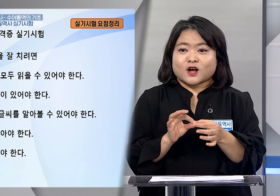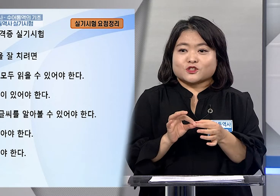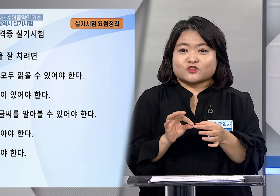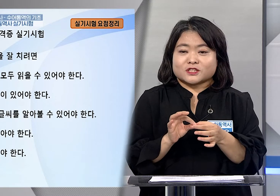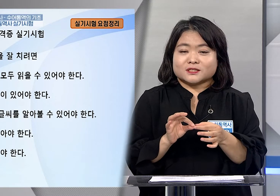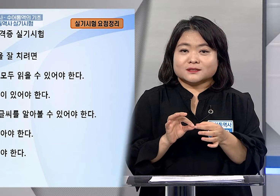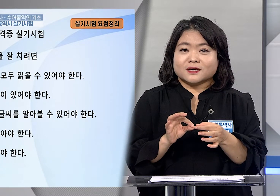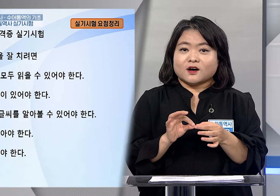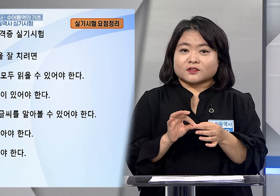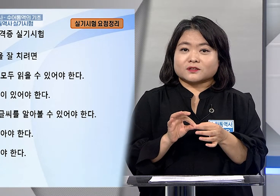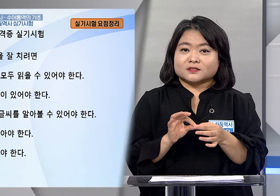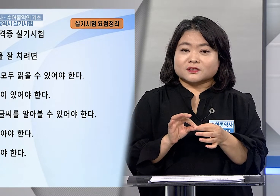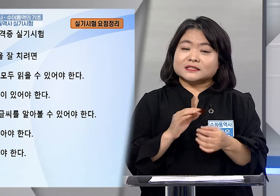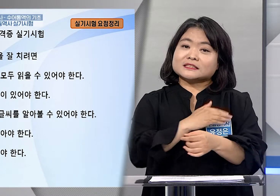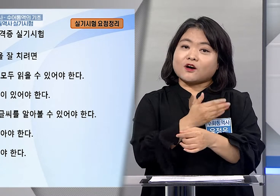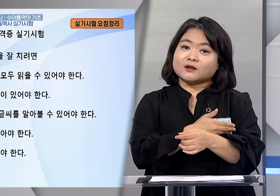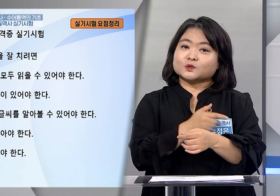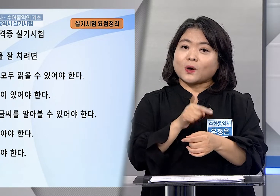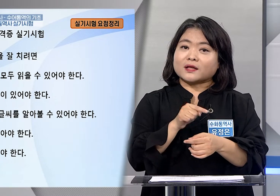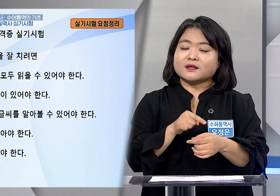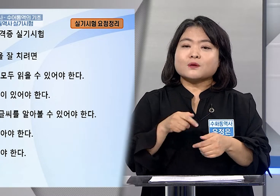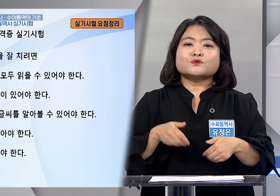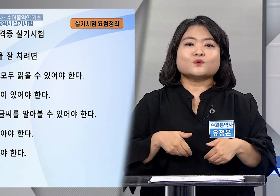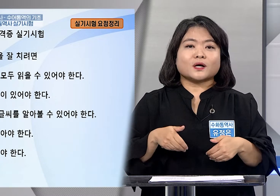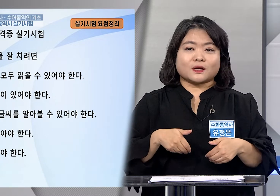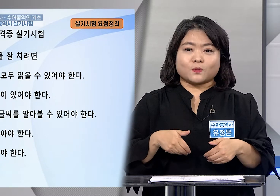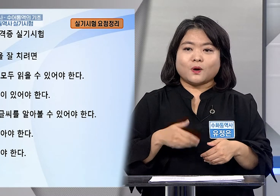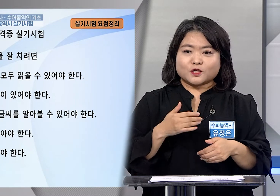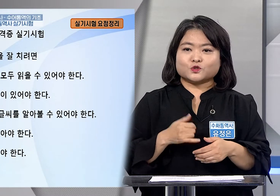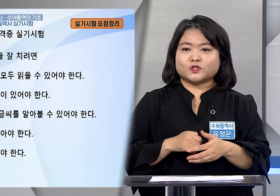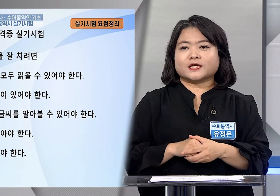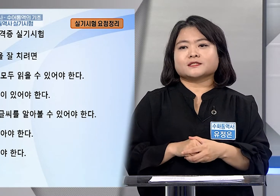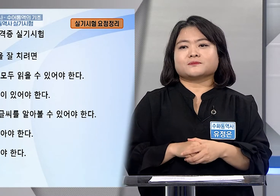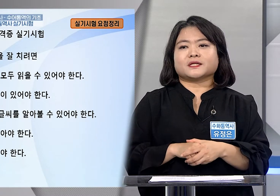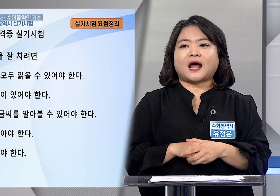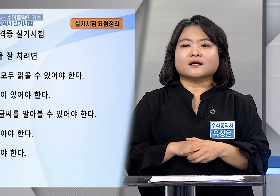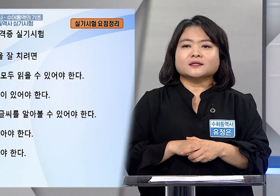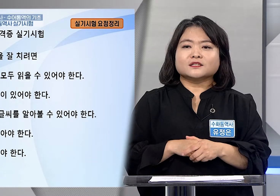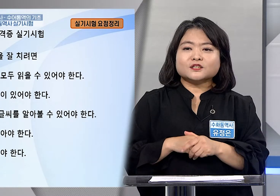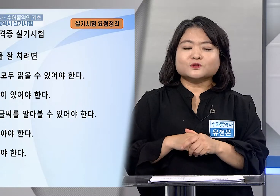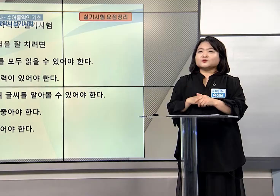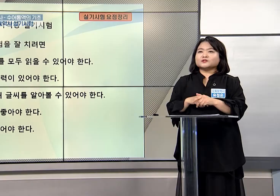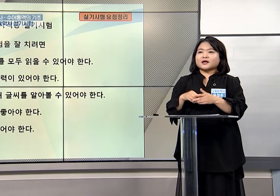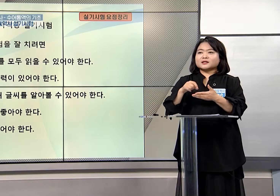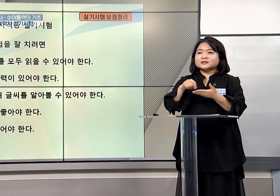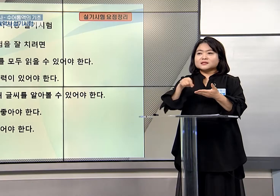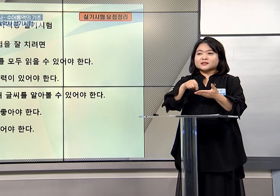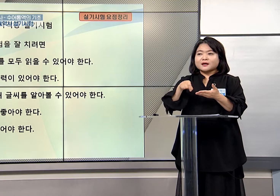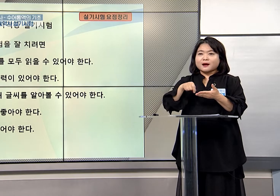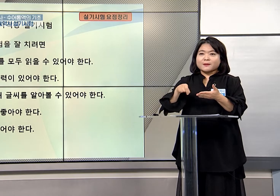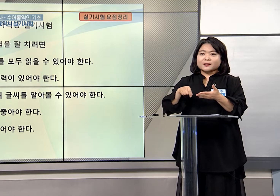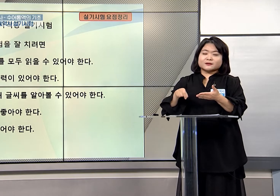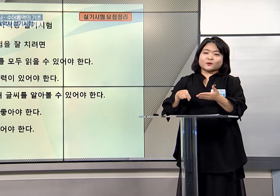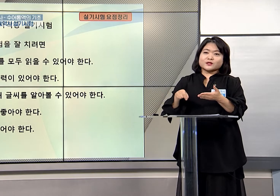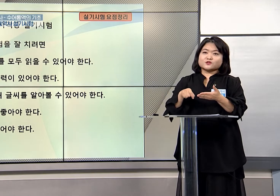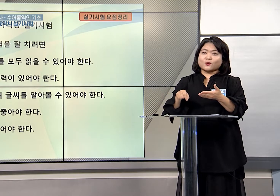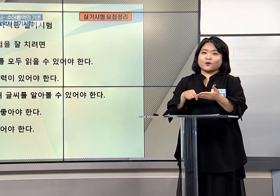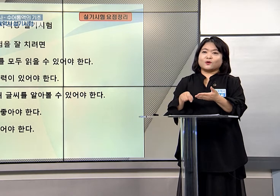수 있는 어떤 그런 능력 또한 필요하다고 할 수 있겠습니다. 그리고 제가 글씨를 알아봐야 된다고 했죠.